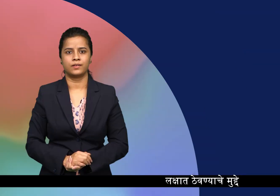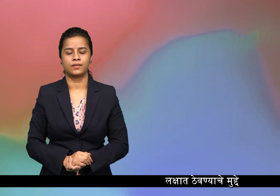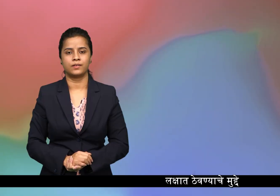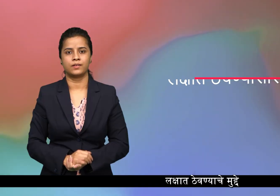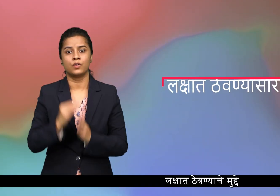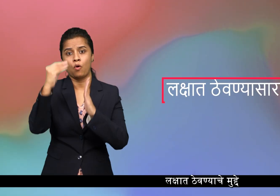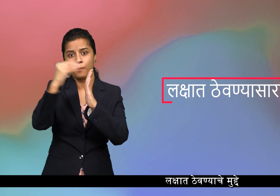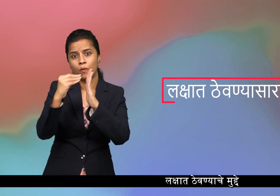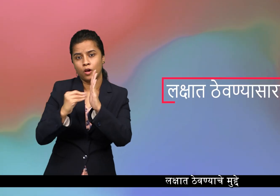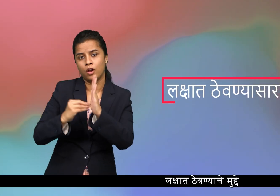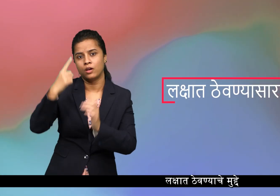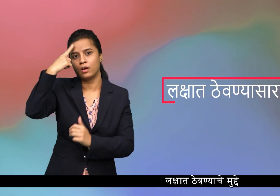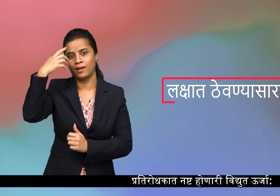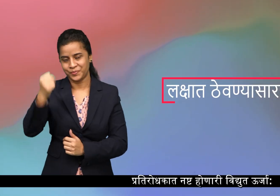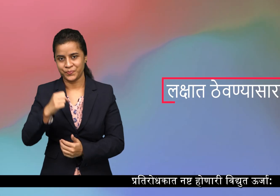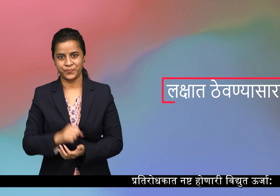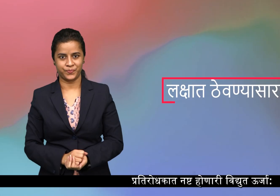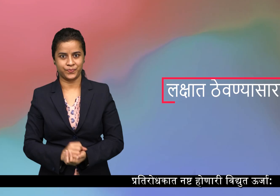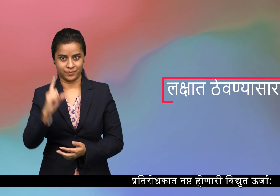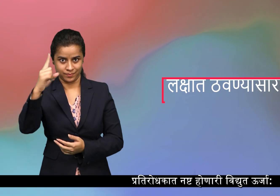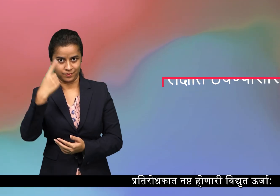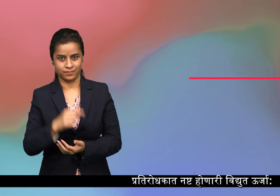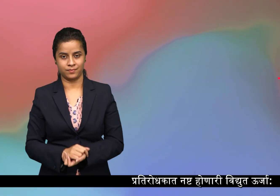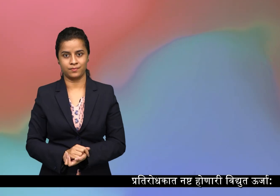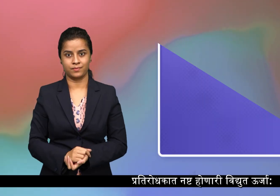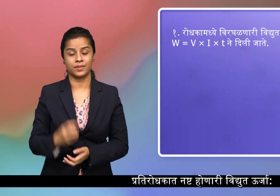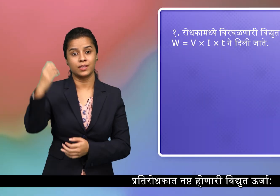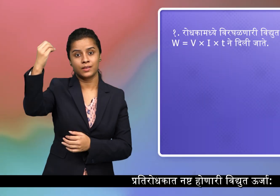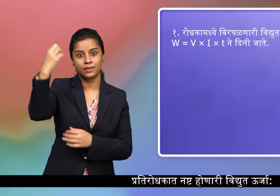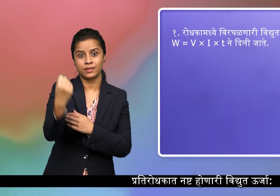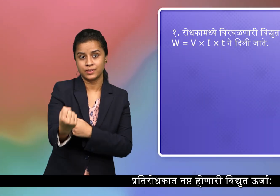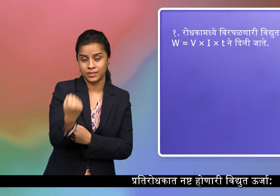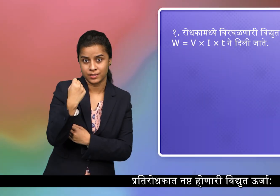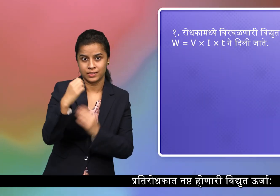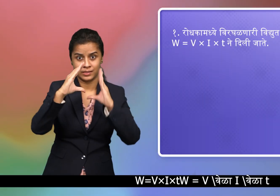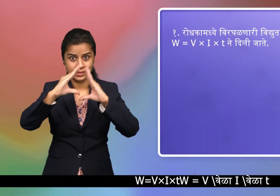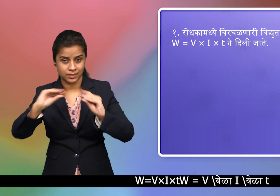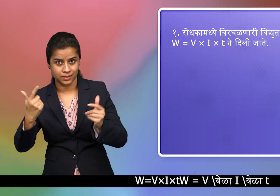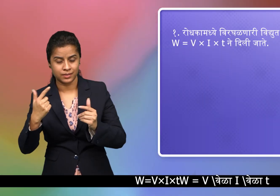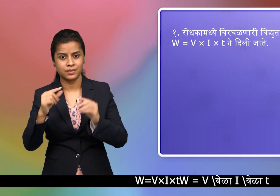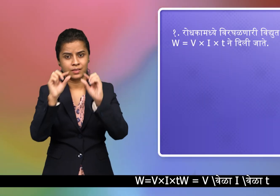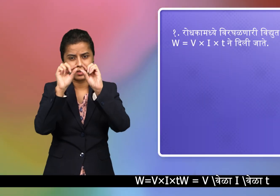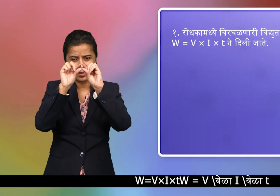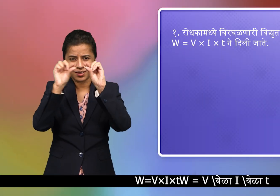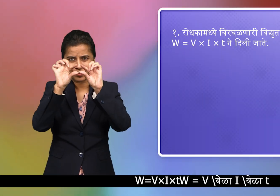लक्षात ठेवण्यासारखे मुद्दे. प्रतिरोधकात नष्ट होणारी विद्युत ऊर्जा W बरोबर V गुणिले I